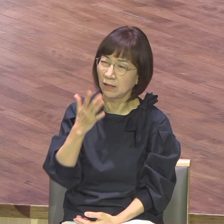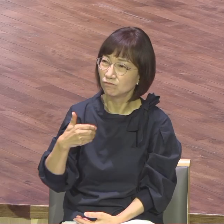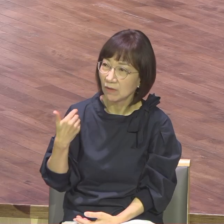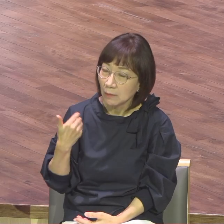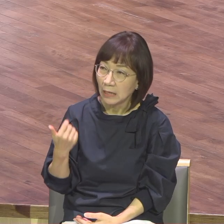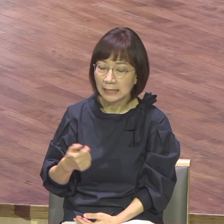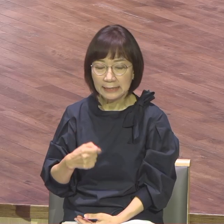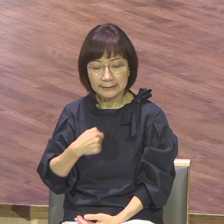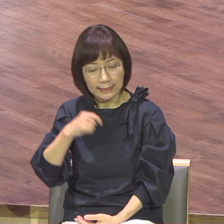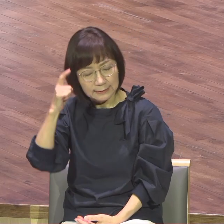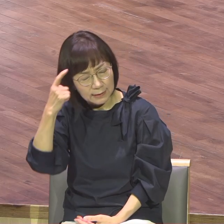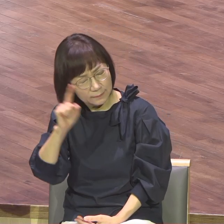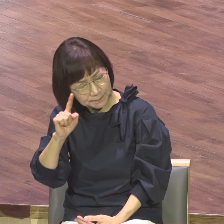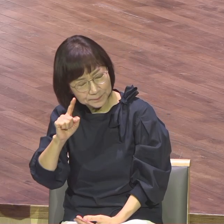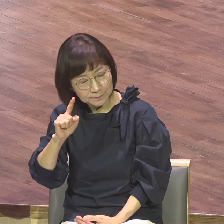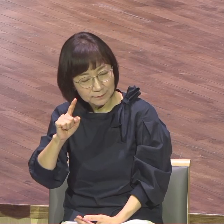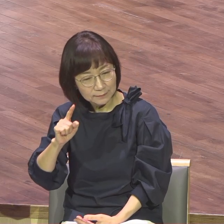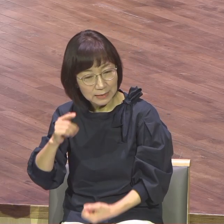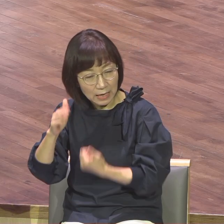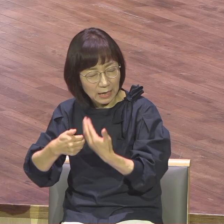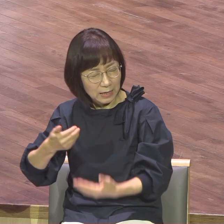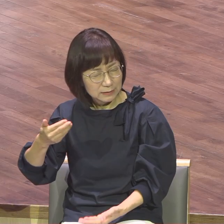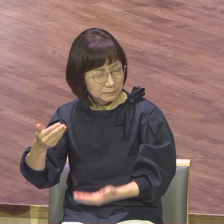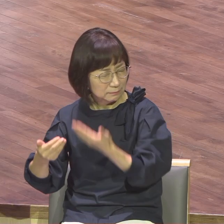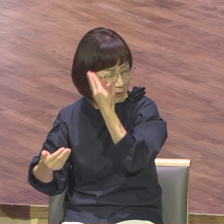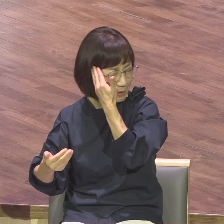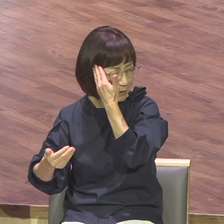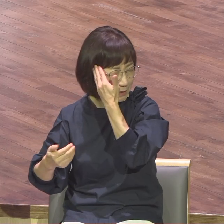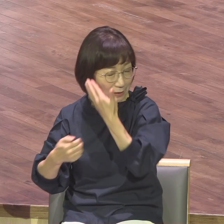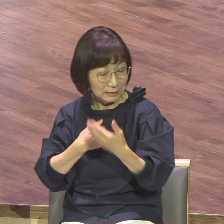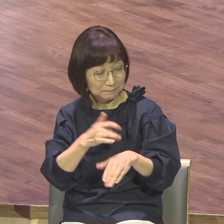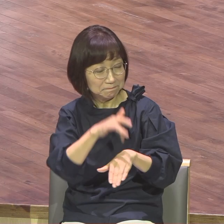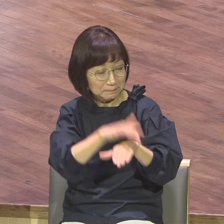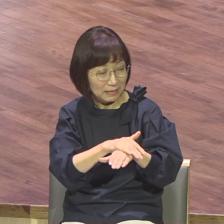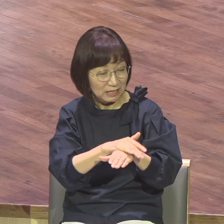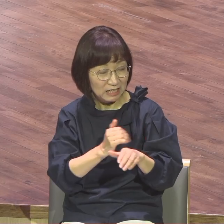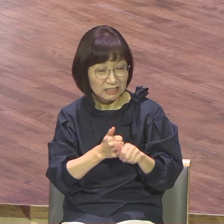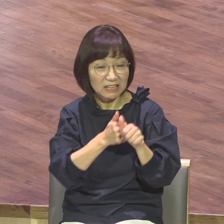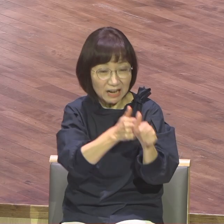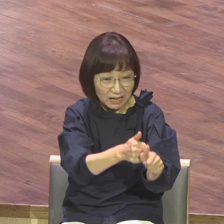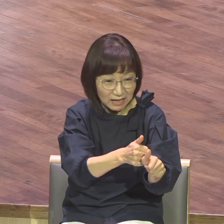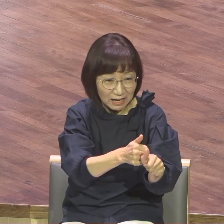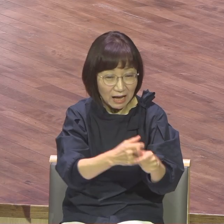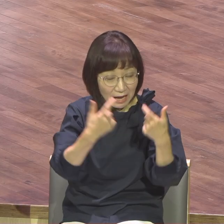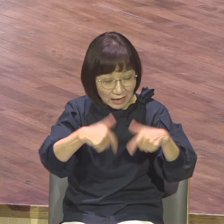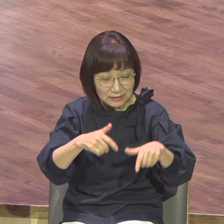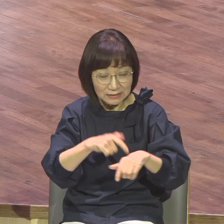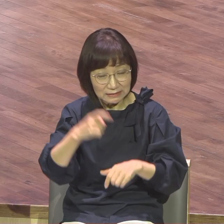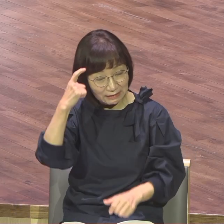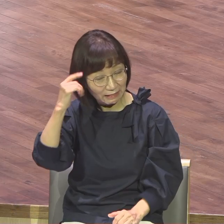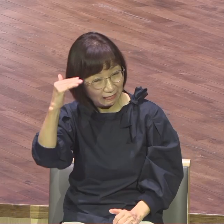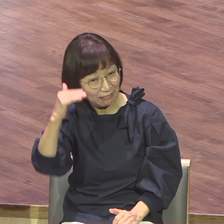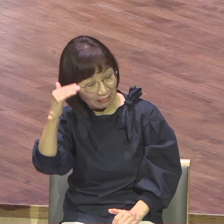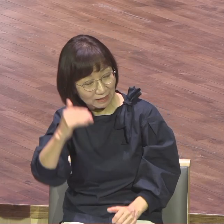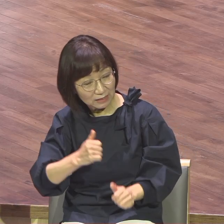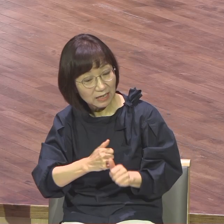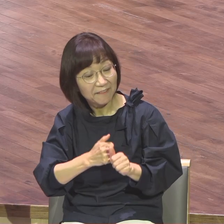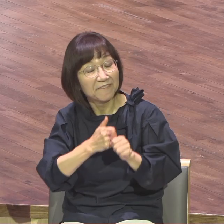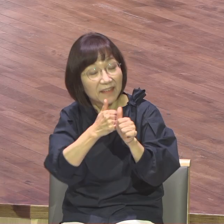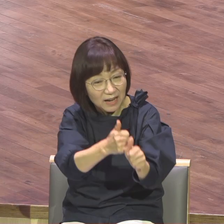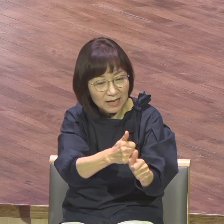여전히 자기 생각에 빠져있어. 여전히 자기 습관에 빠져가지고 자기 수준에서 못 벗어나. 영계 모든